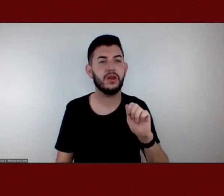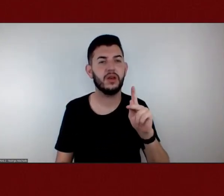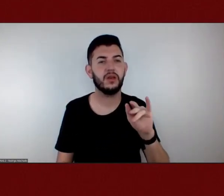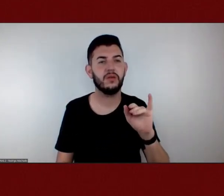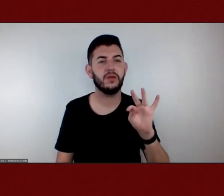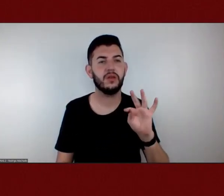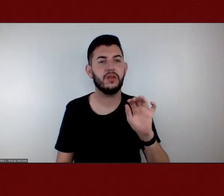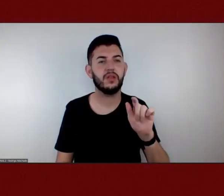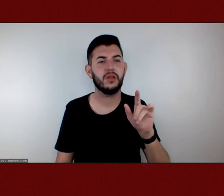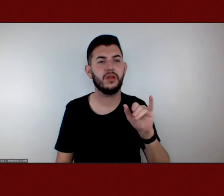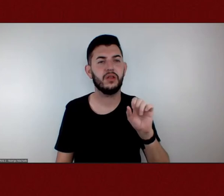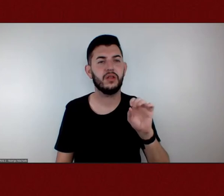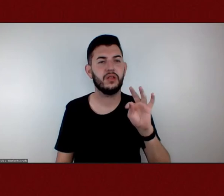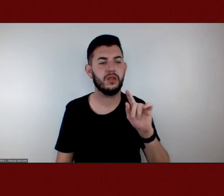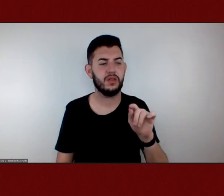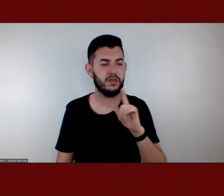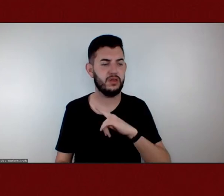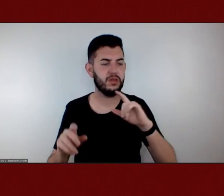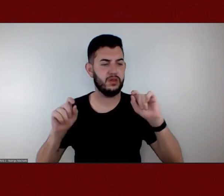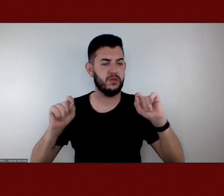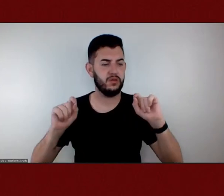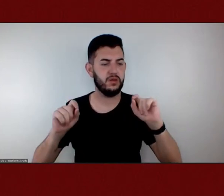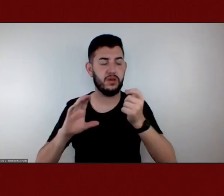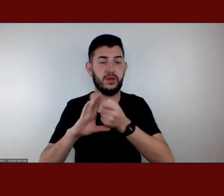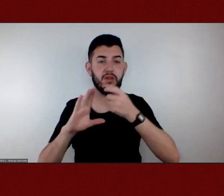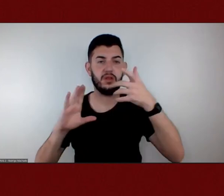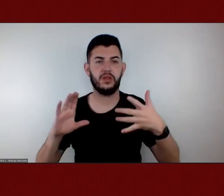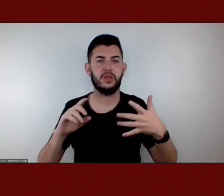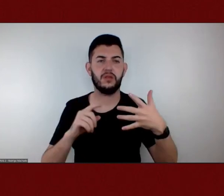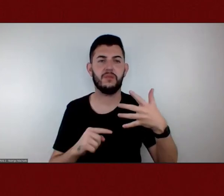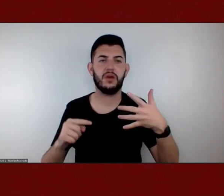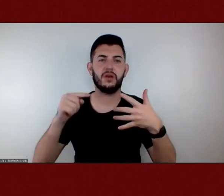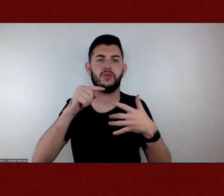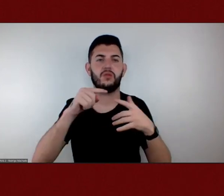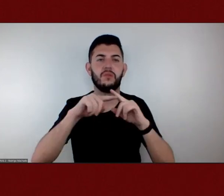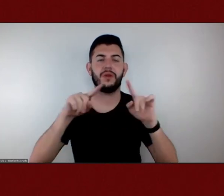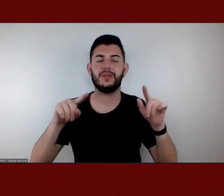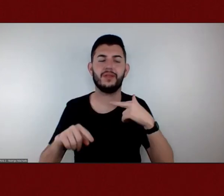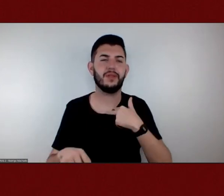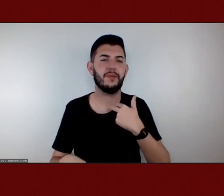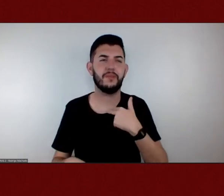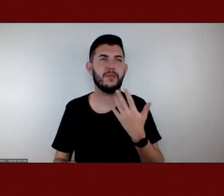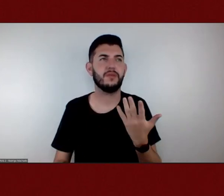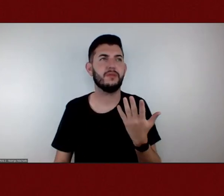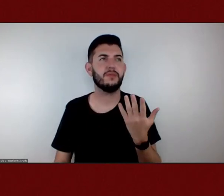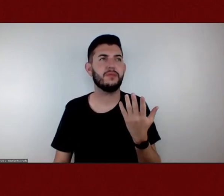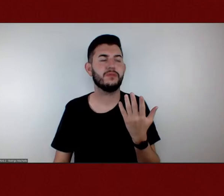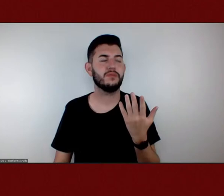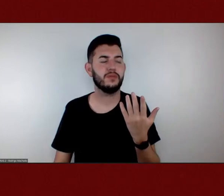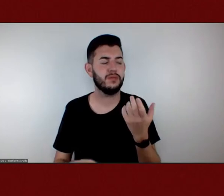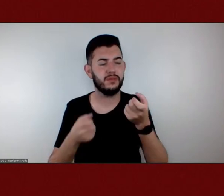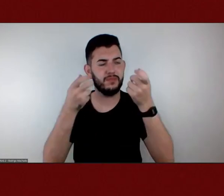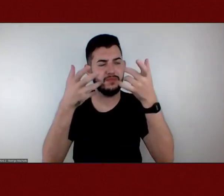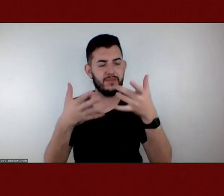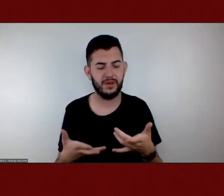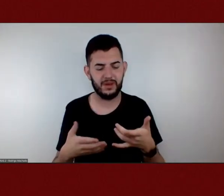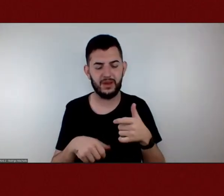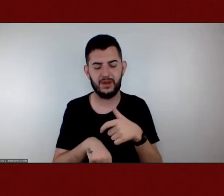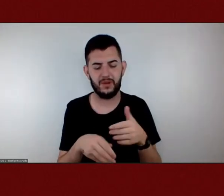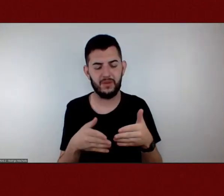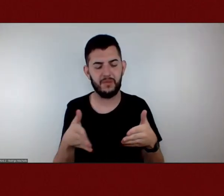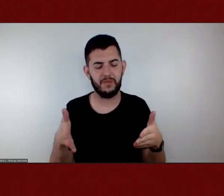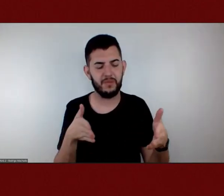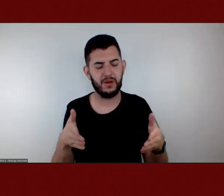esse aspecto. Só não se tinha como fixar o que era uma jornada de trabalho realizada